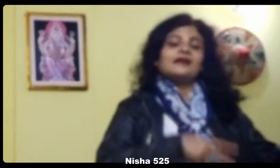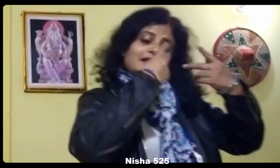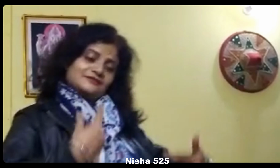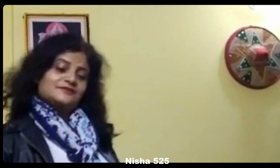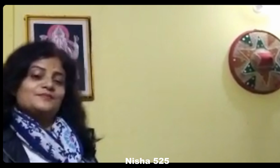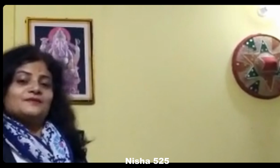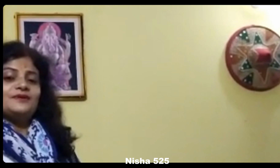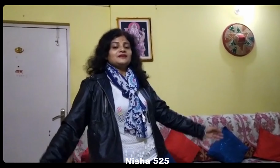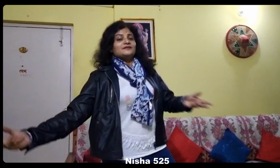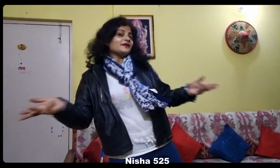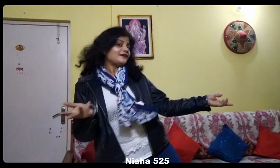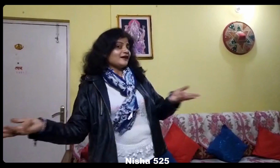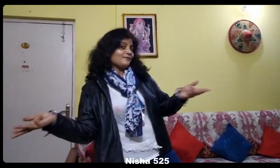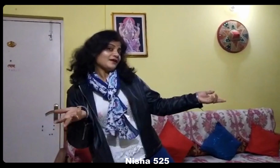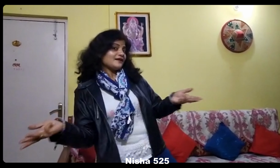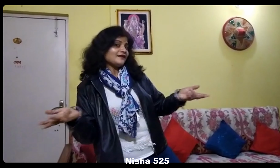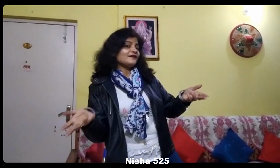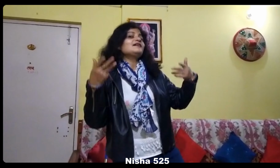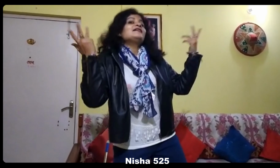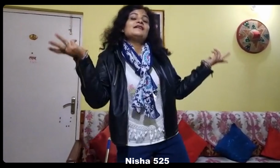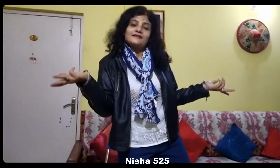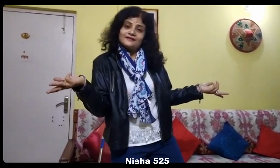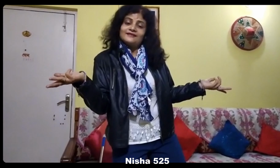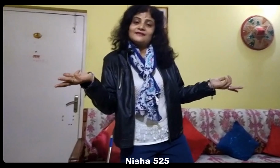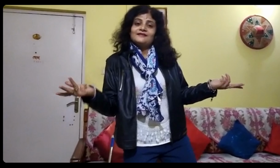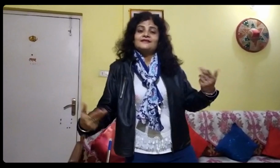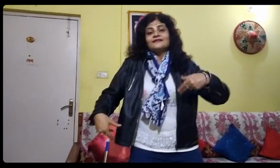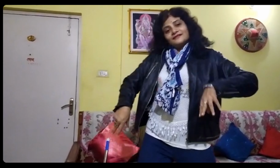काबा आईजीबीवी में काबा।